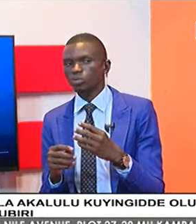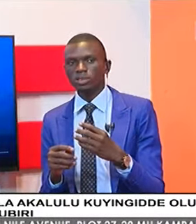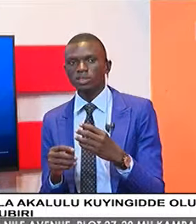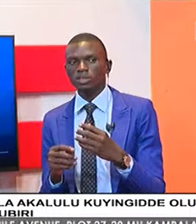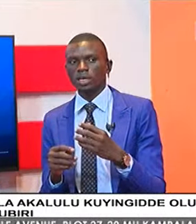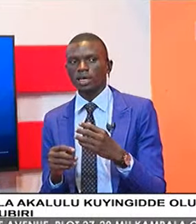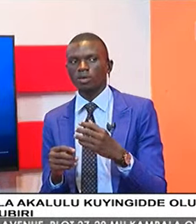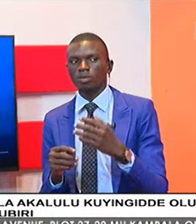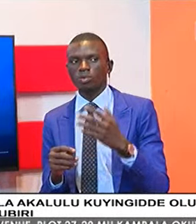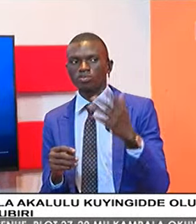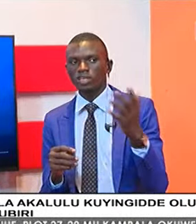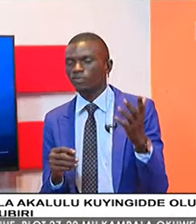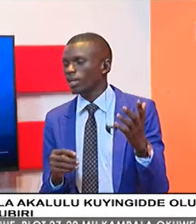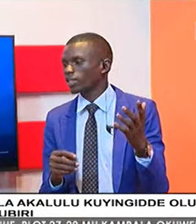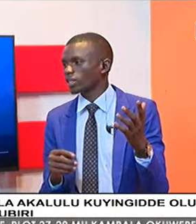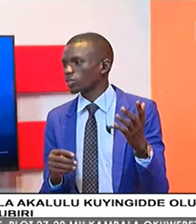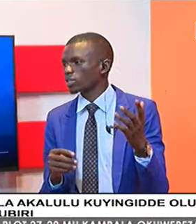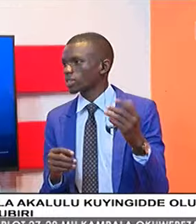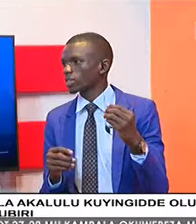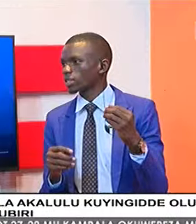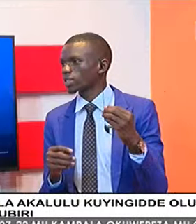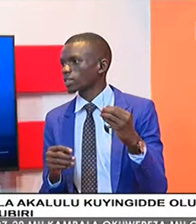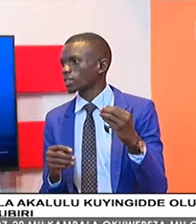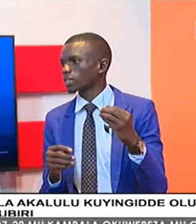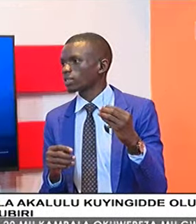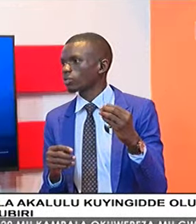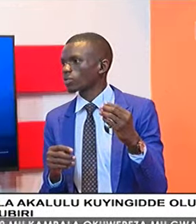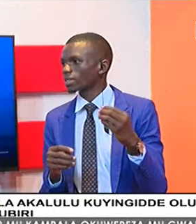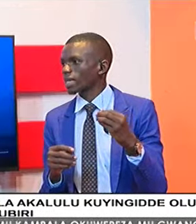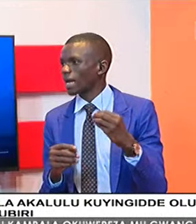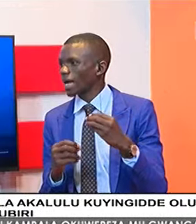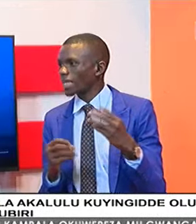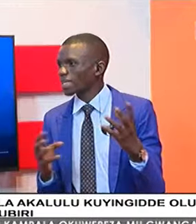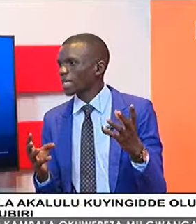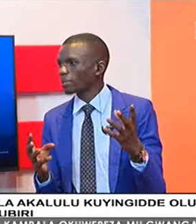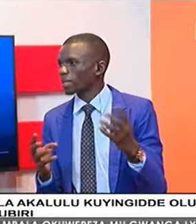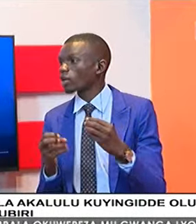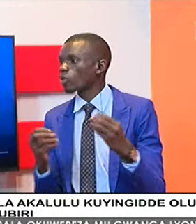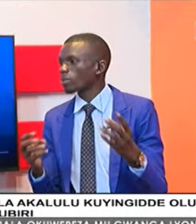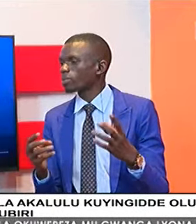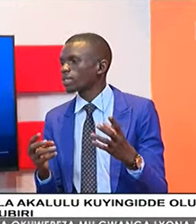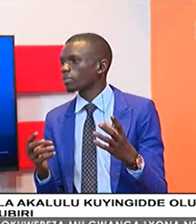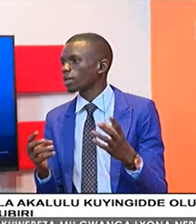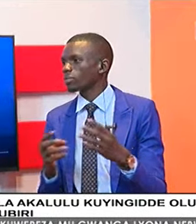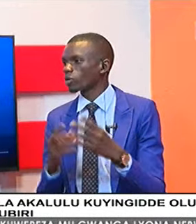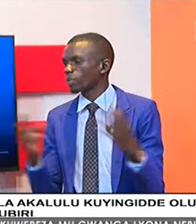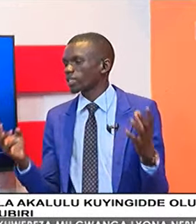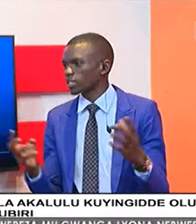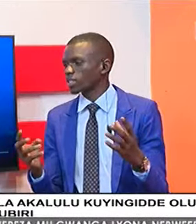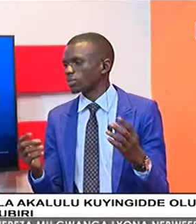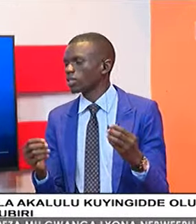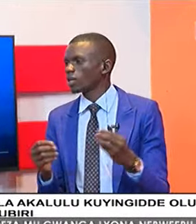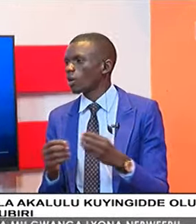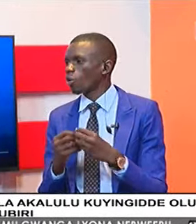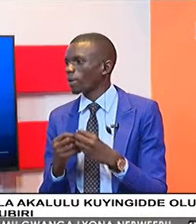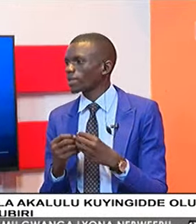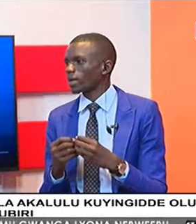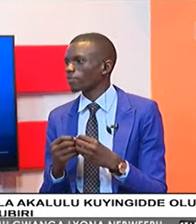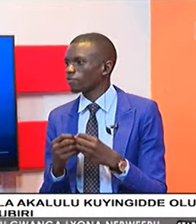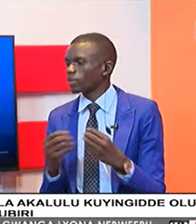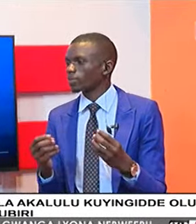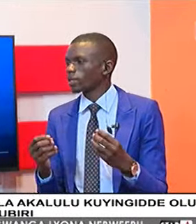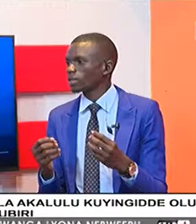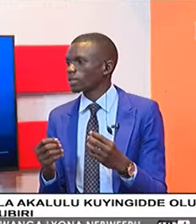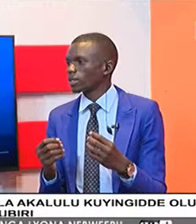nsobi bw'otunula ekifaananyi ekyo kitegeeza ti demokuraasi agaanye naddala ow'ebibiina bye multiparty system oba ddala